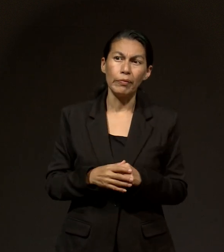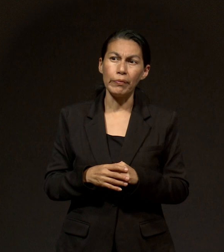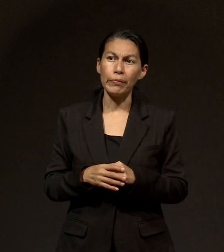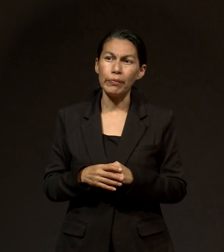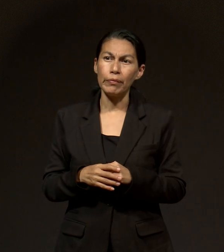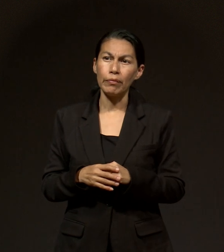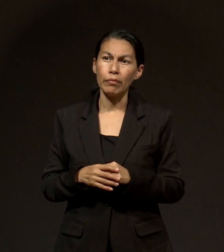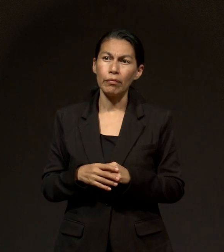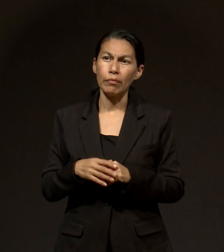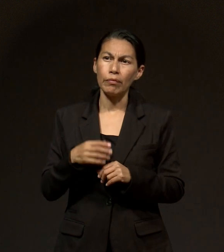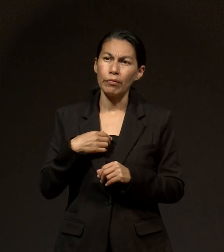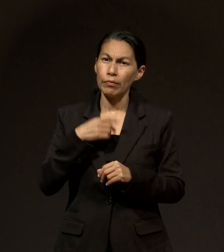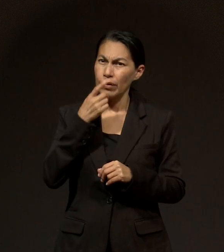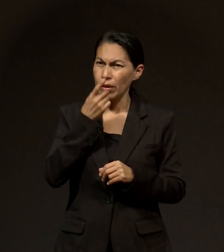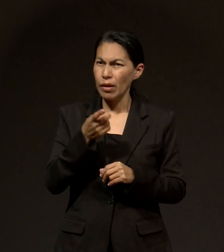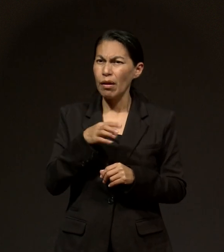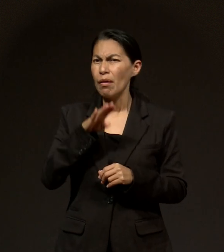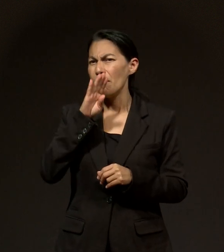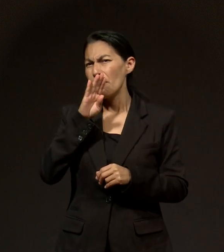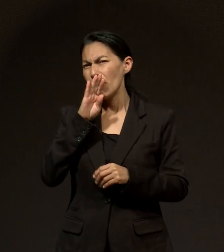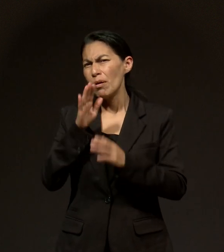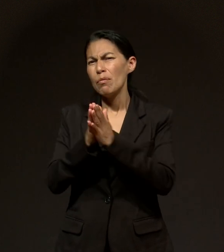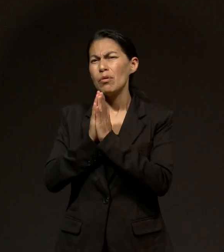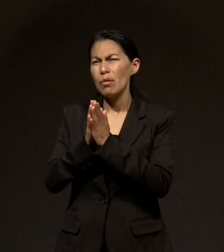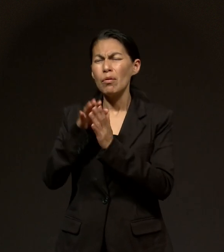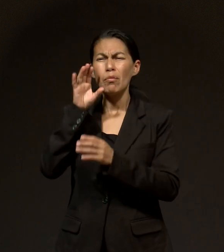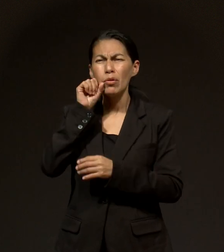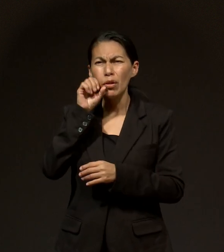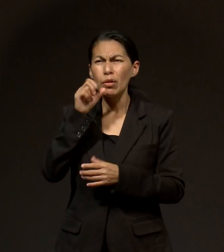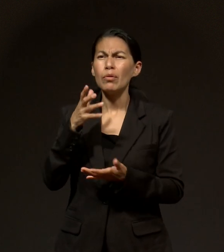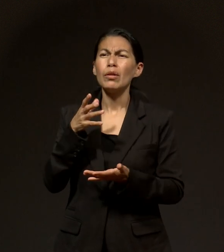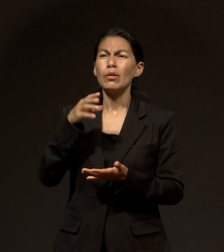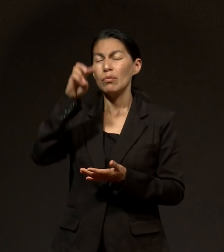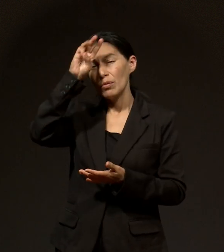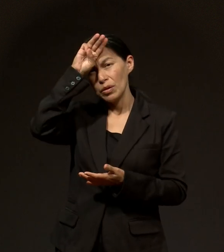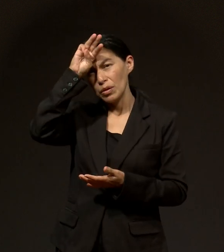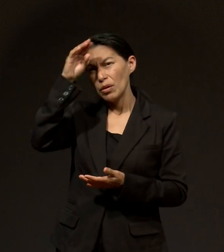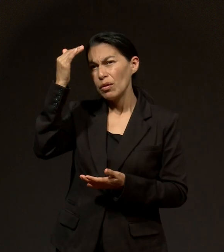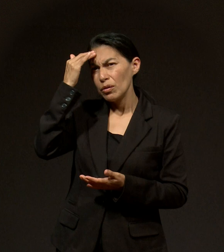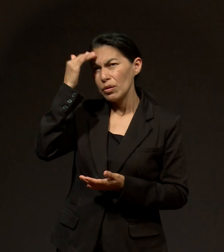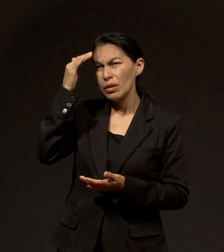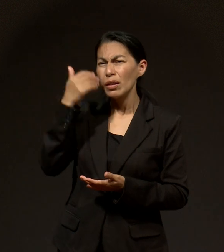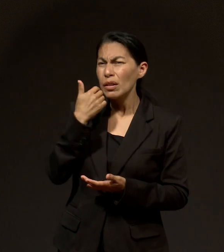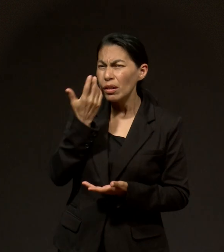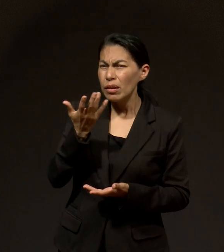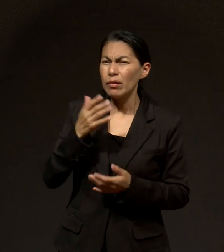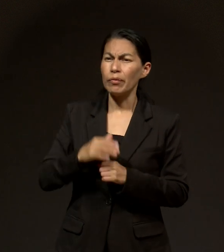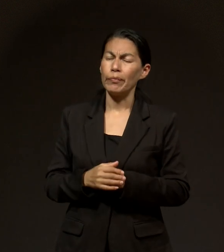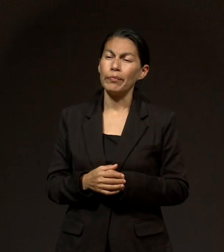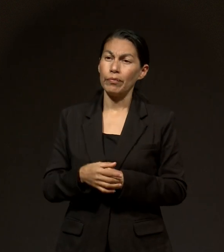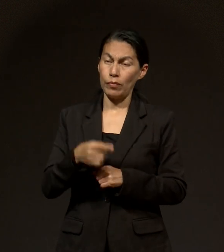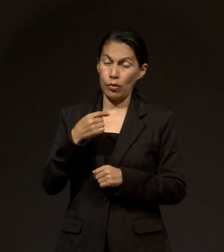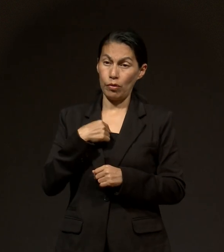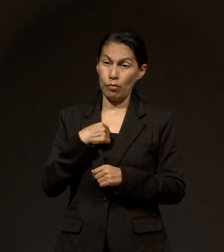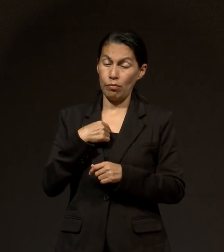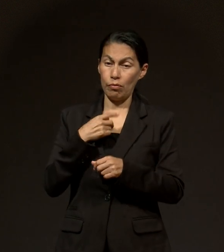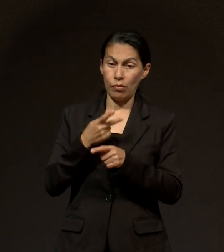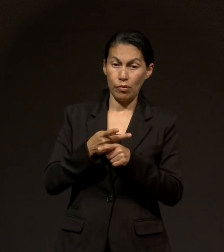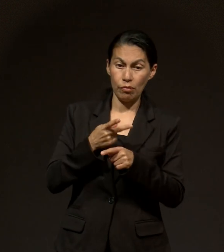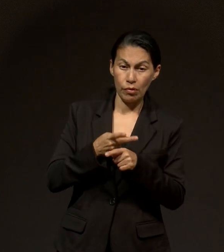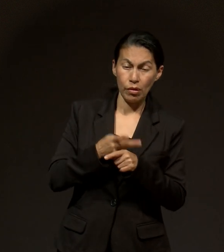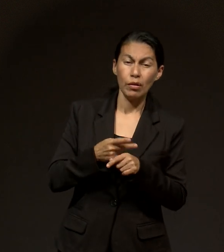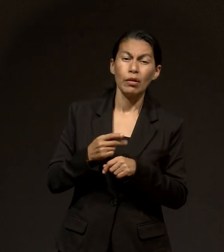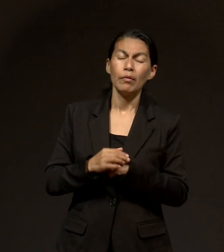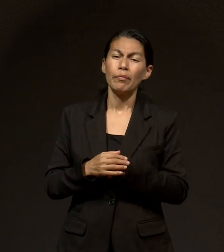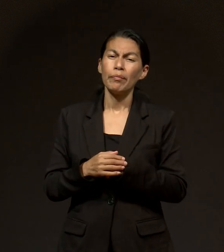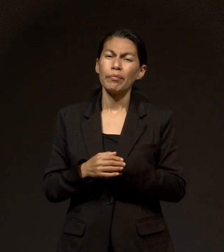pedí permiso a mi mamá. Le dije, mamá, yo quiero conocer Montemorelos, quiero conocer Monterrey. Y me, pues yo estaba en la primaria y